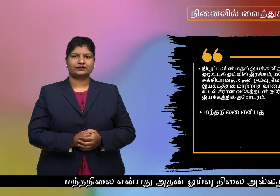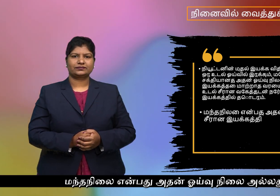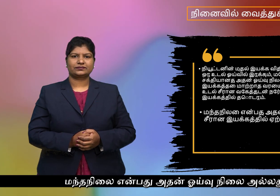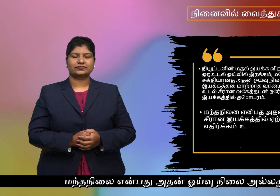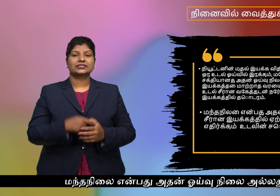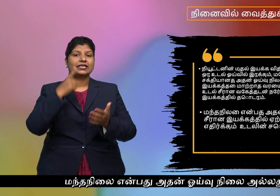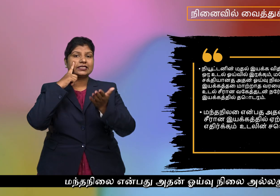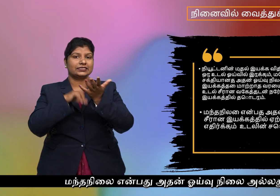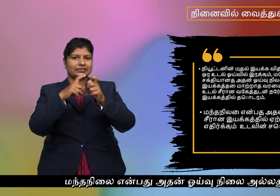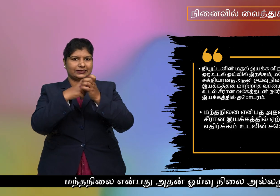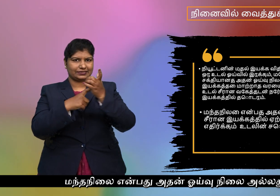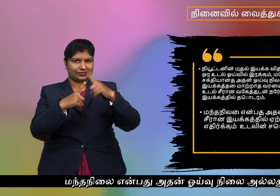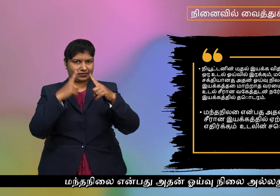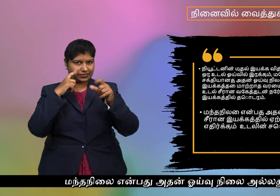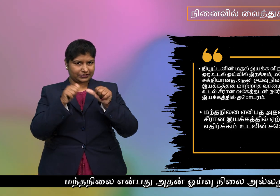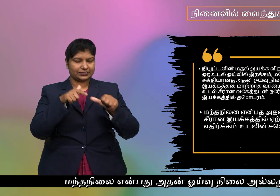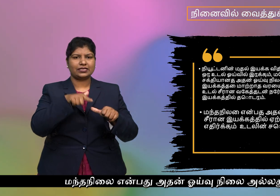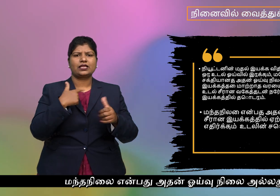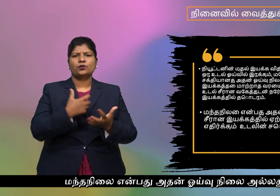நிலைமம் என்பது அதன் ஓய்வு நிலை அல்லது